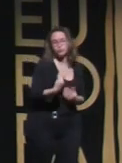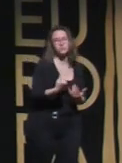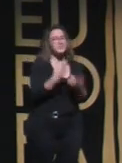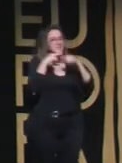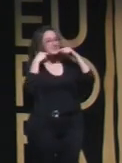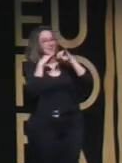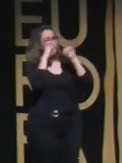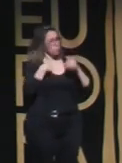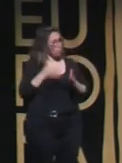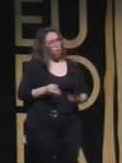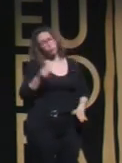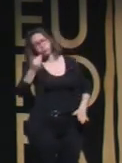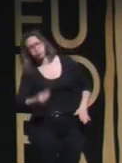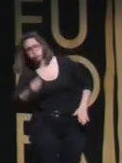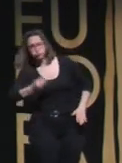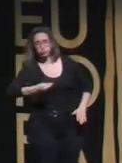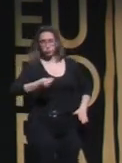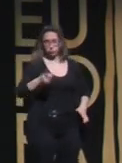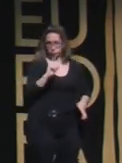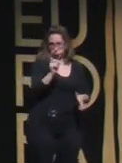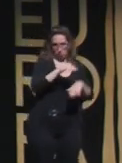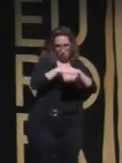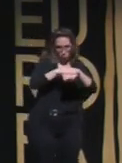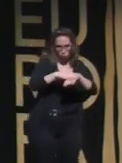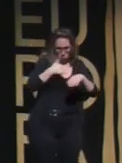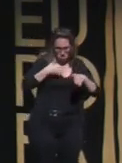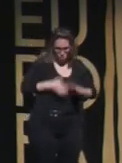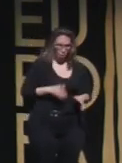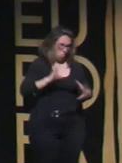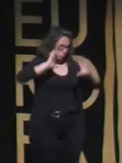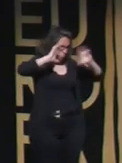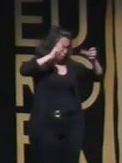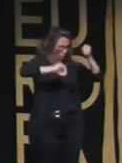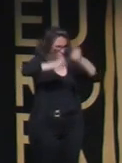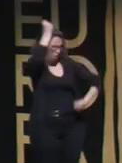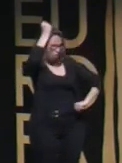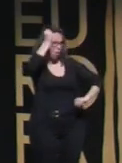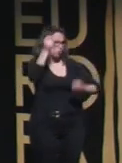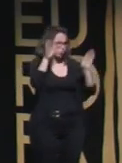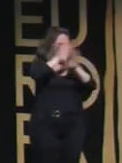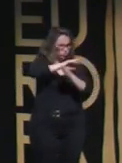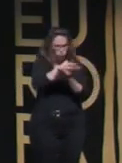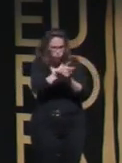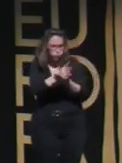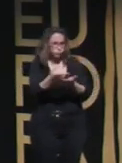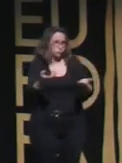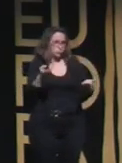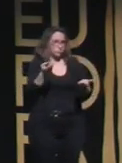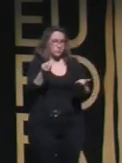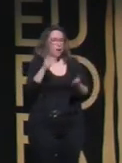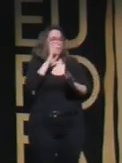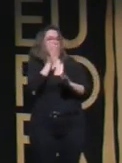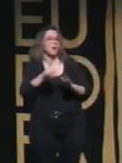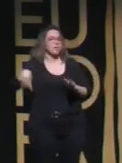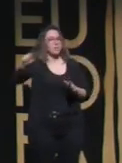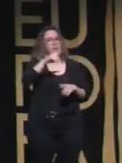está de moda el decir que no, que mi hijo no, que se caga unas rabietas, que se ha meado por la noche, que no, parece que no está de moda el tener que decir lo